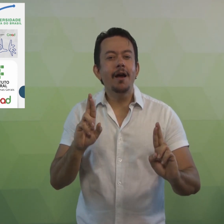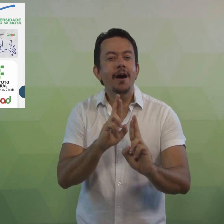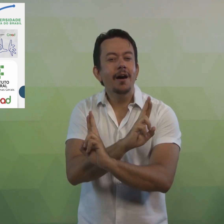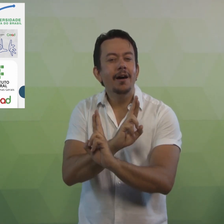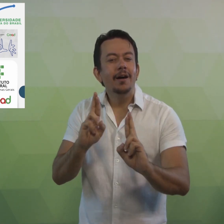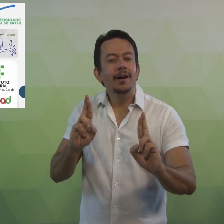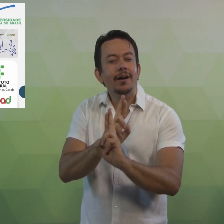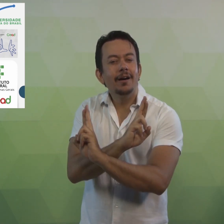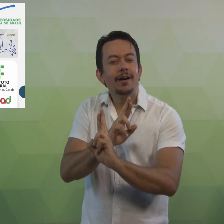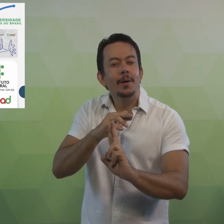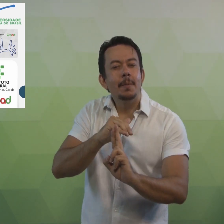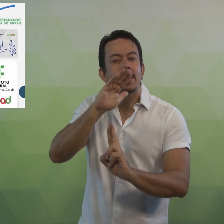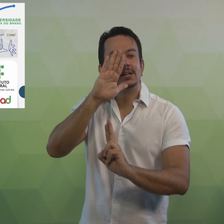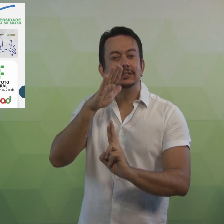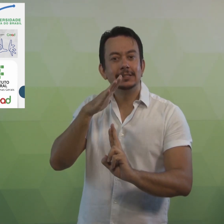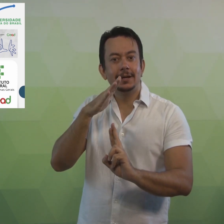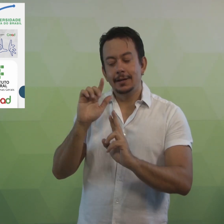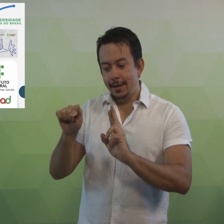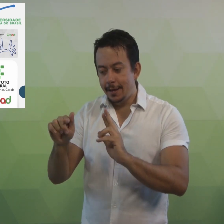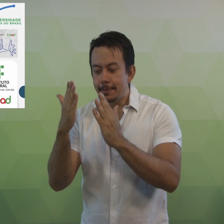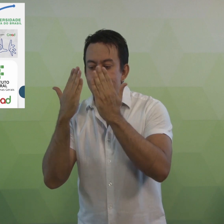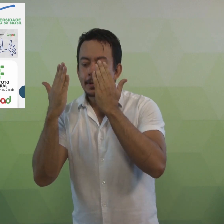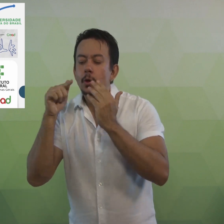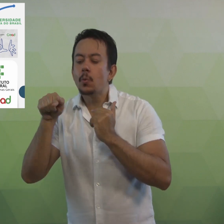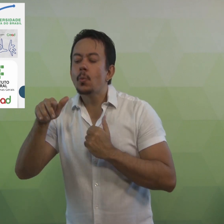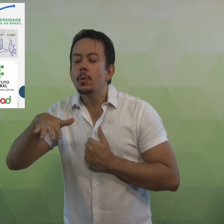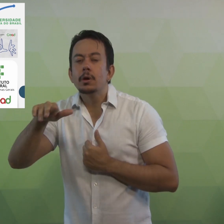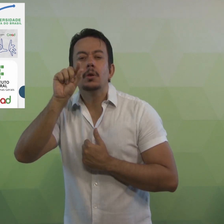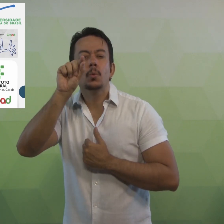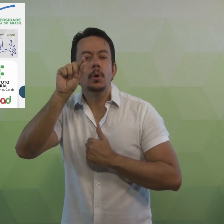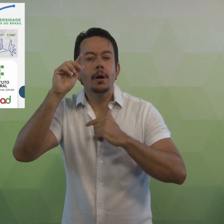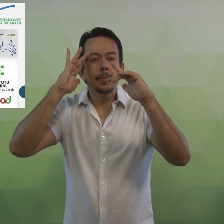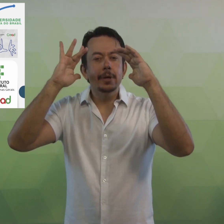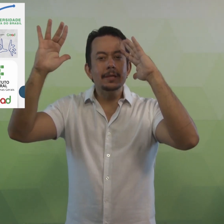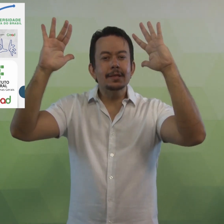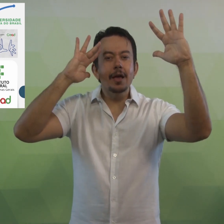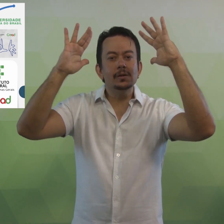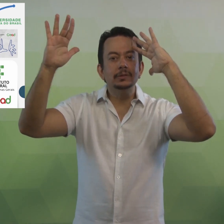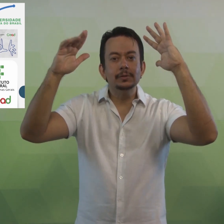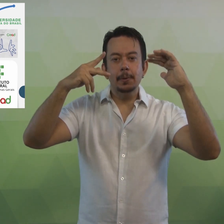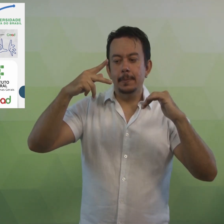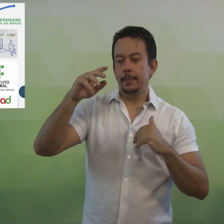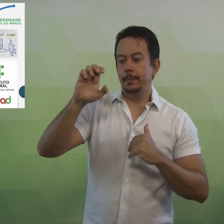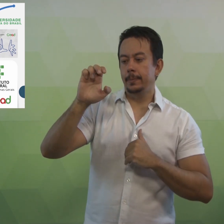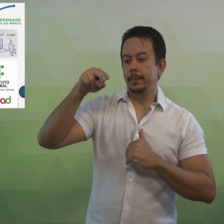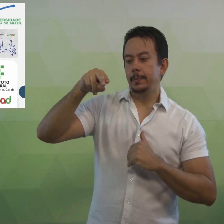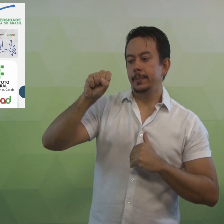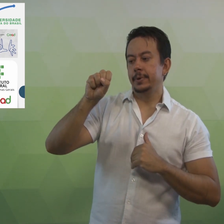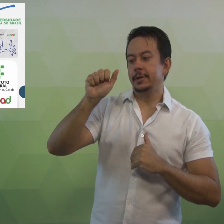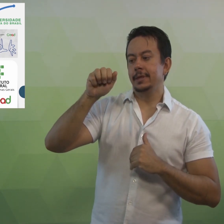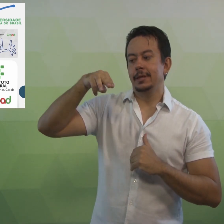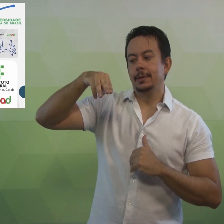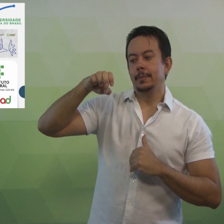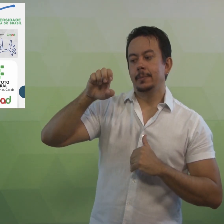duas áreas se relacionando, tanto a psicologia, a parte dos pensamentos,